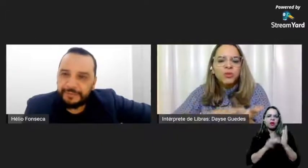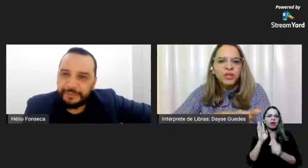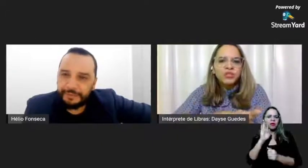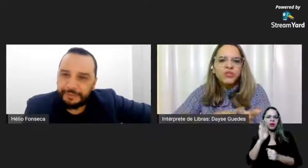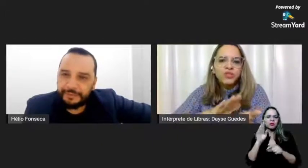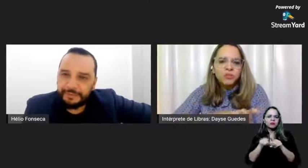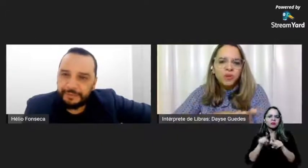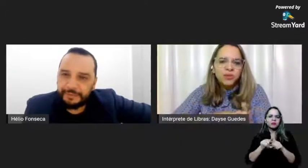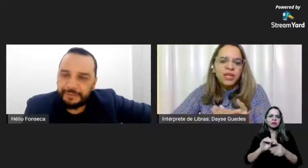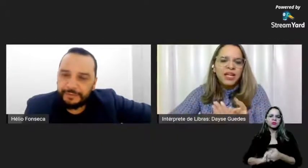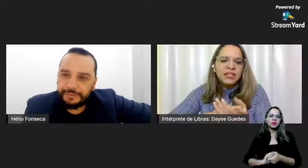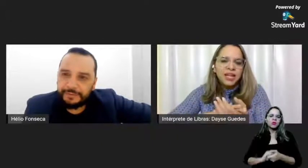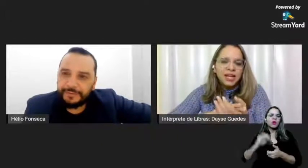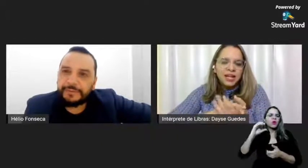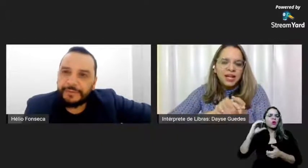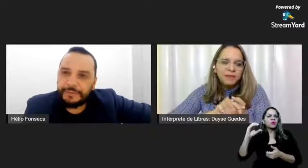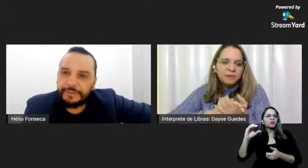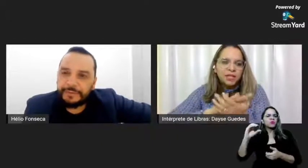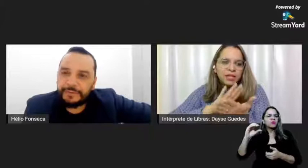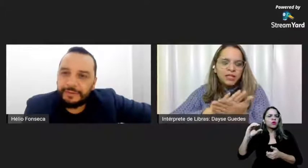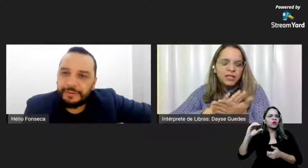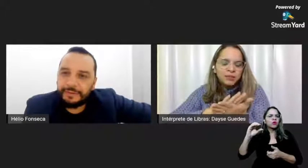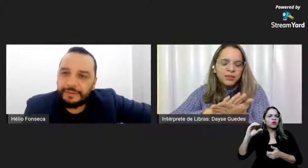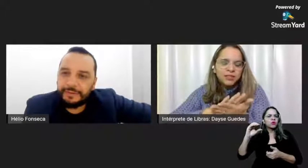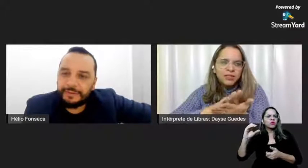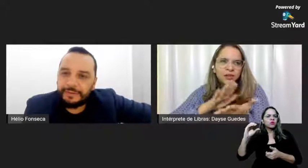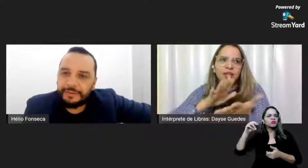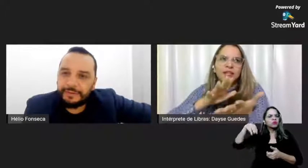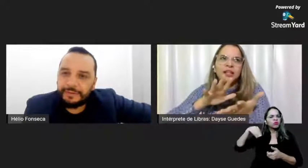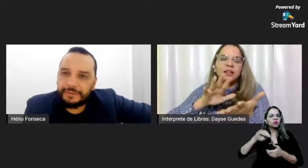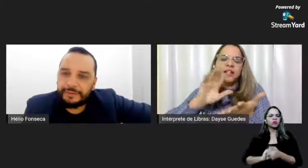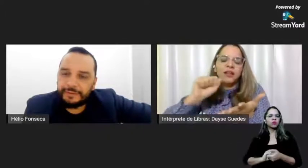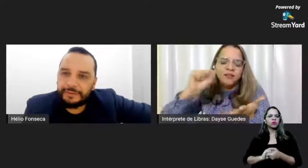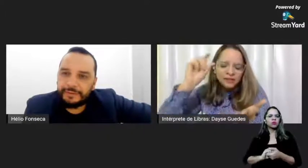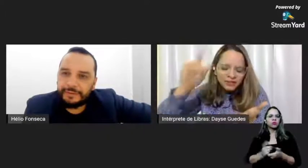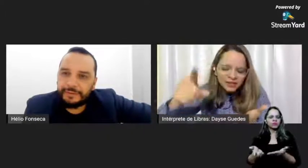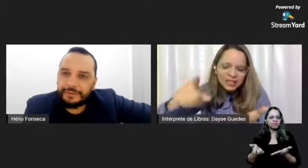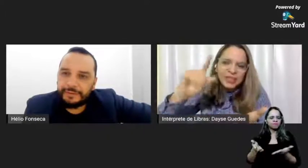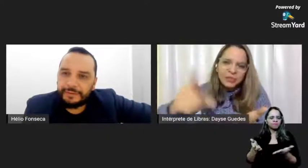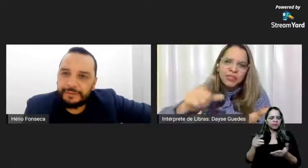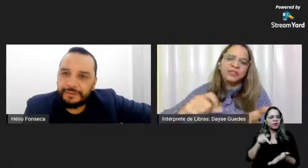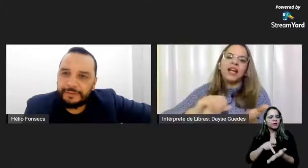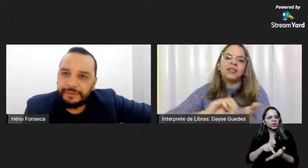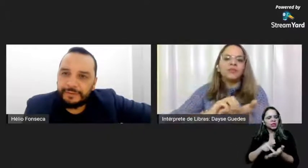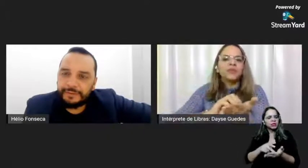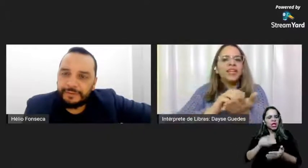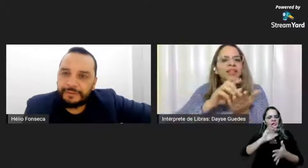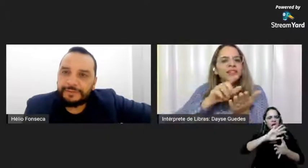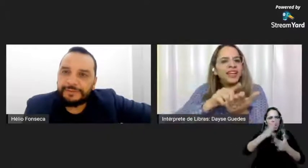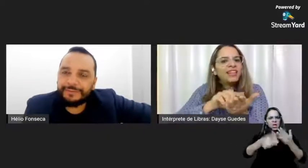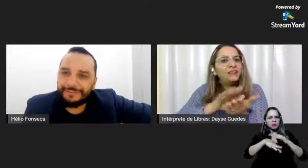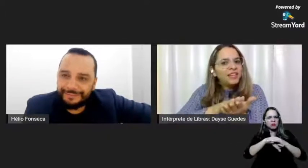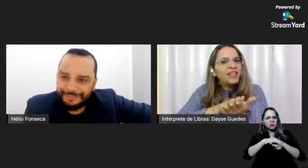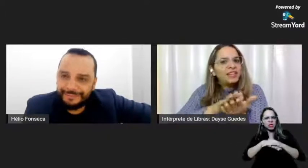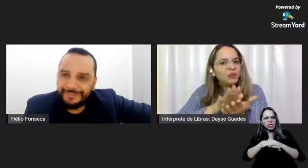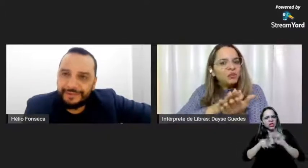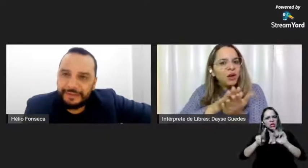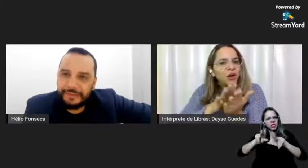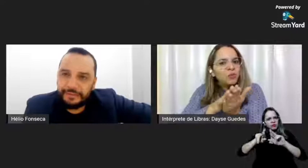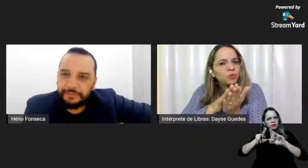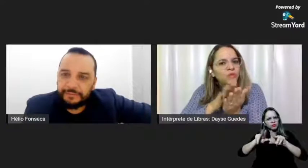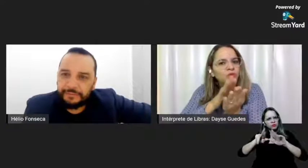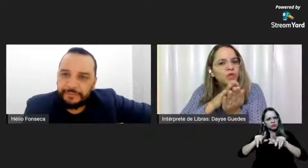algumas configurações de mãos na guia interpretação, na verdade, na Libras Tátil. É